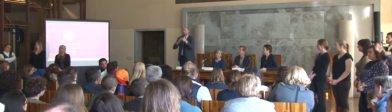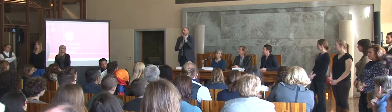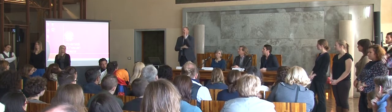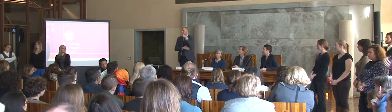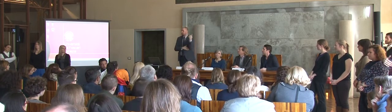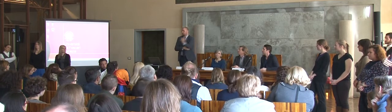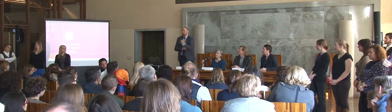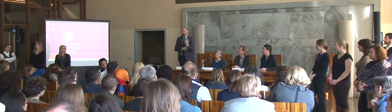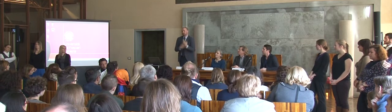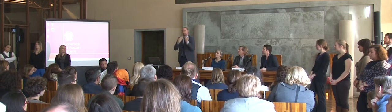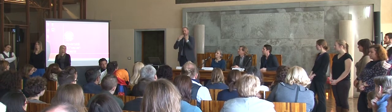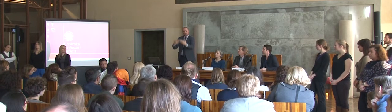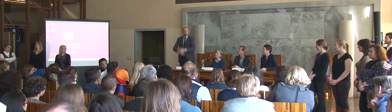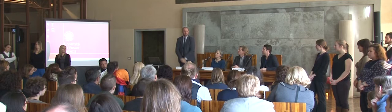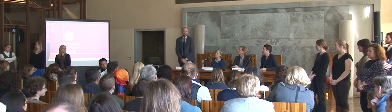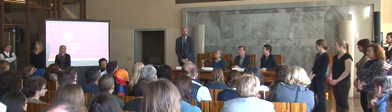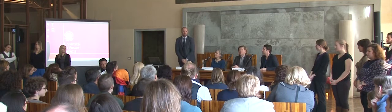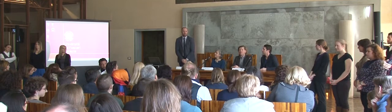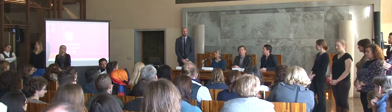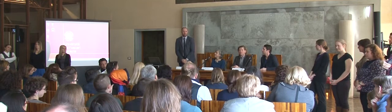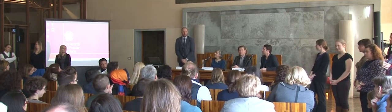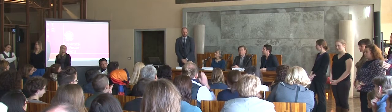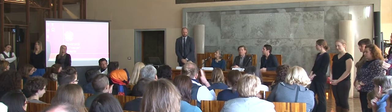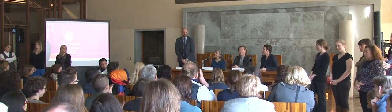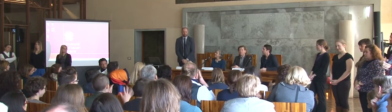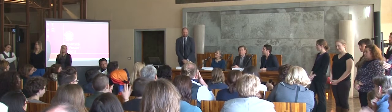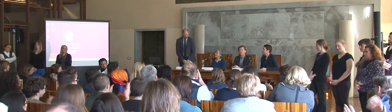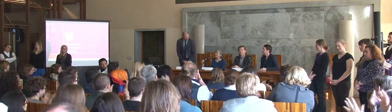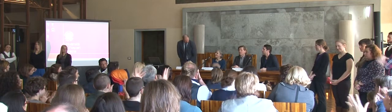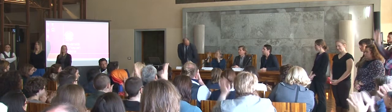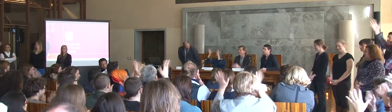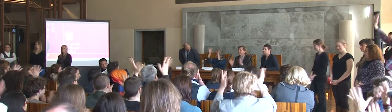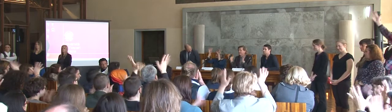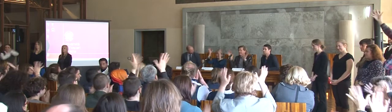anche all'impegno degli studenti si può costruire un futuro migliore per tutti. Grazie.